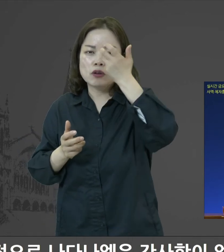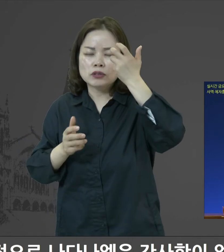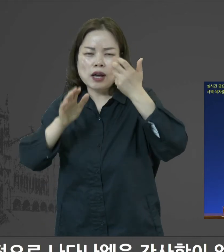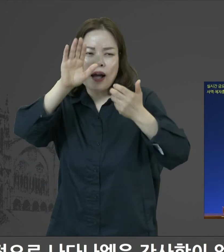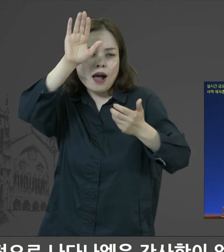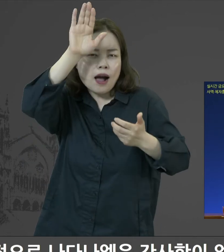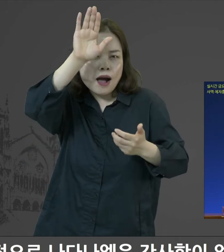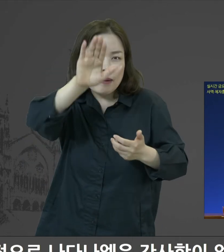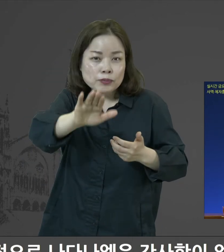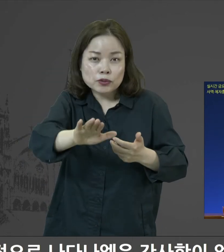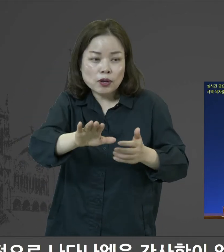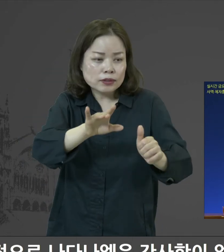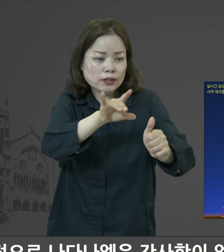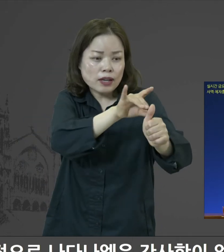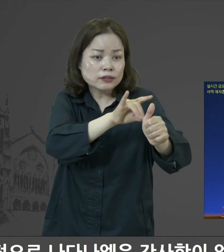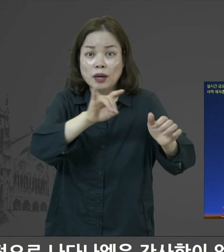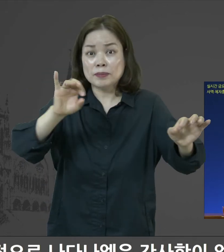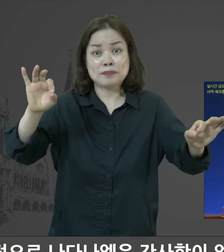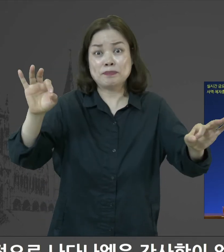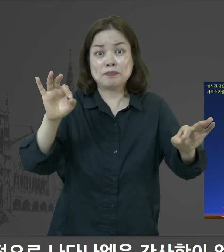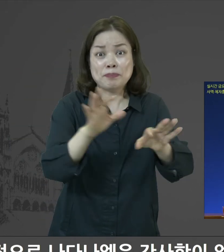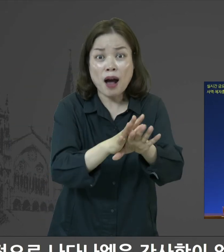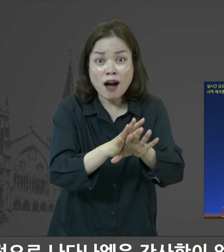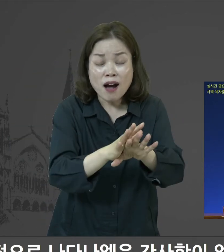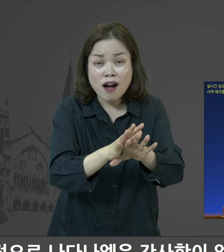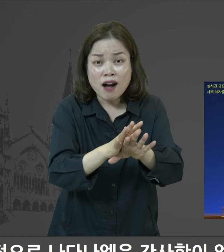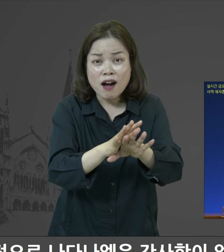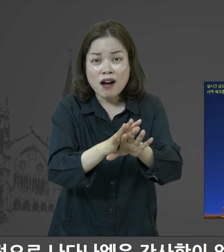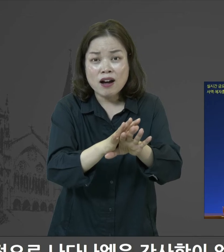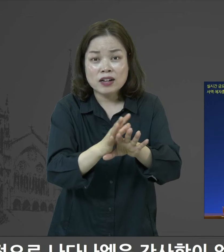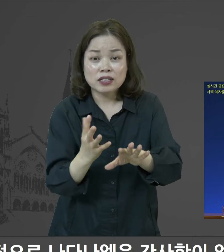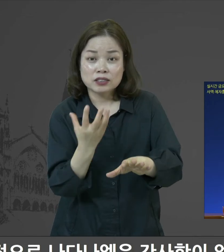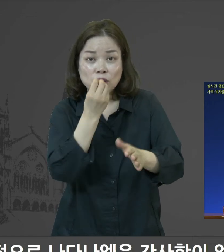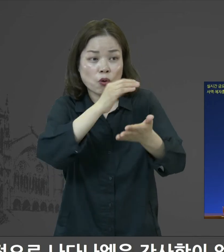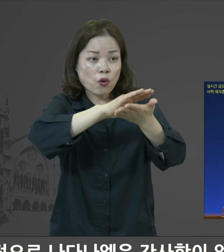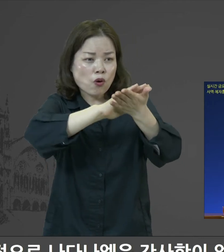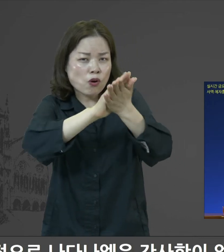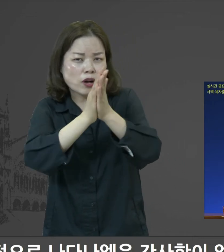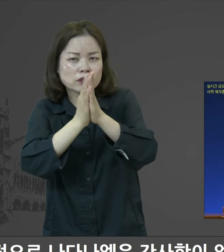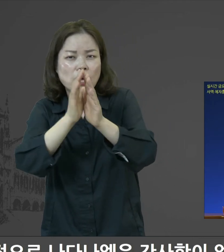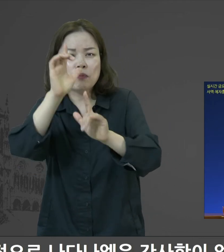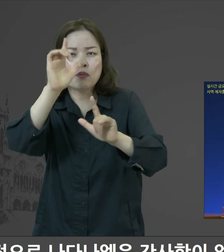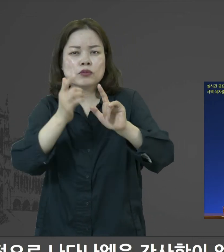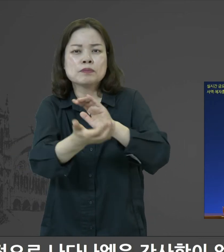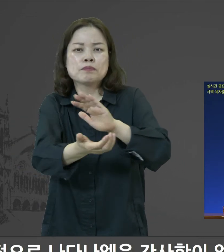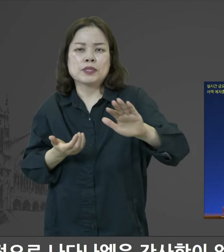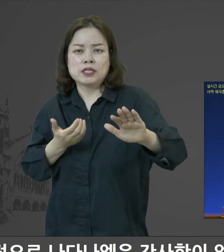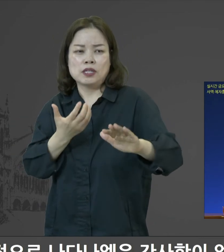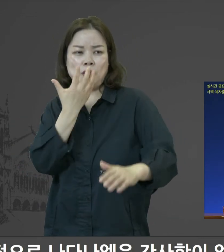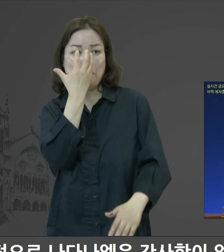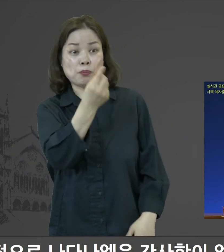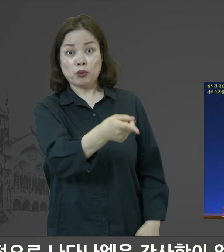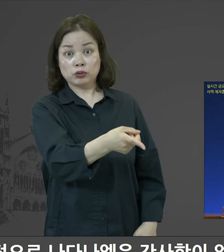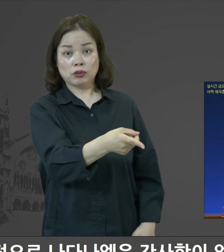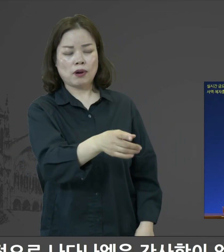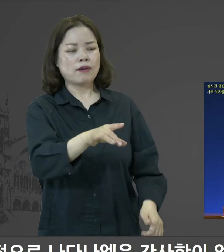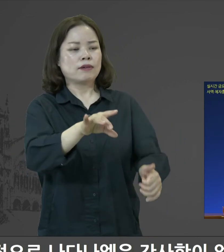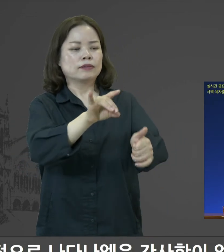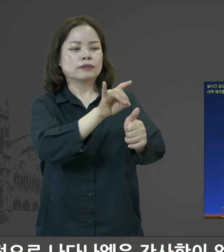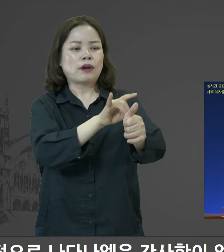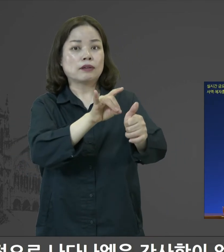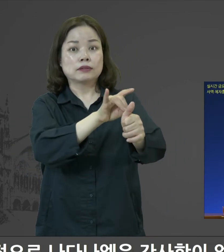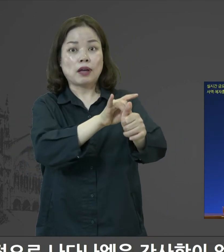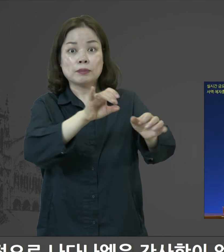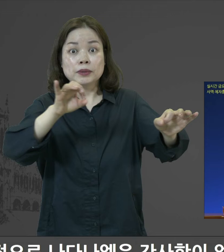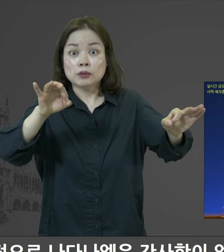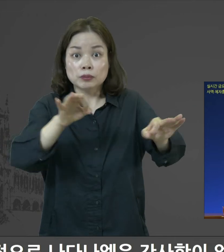앞으로 간사한 게 싹 없어져서 그 성화될 모습까지도 미리 보시고 간사함이 없다라고